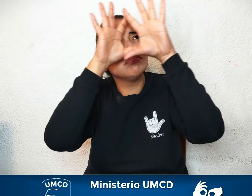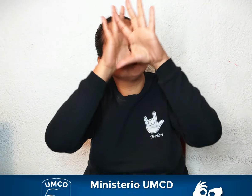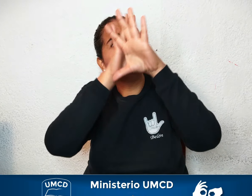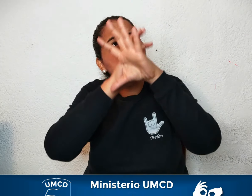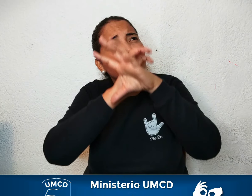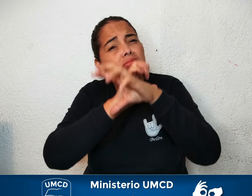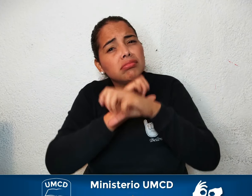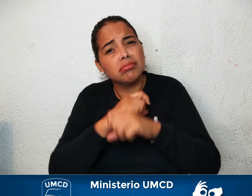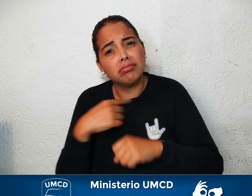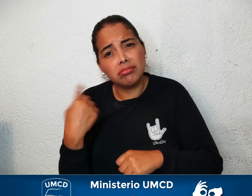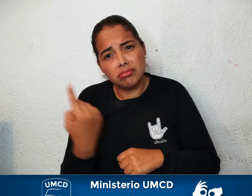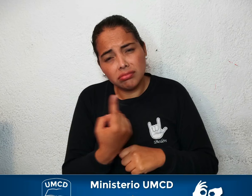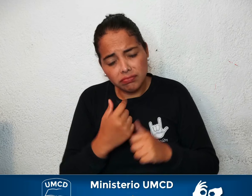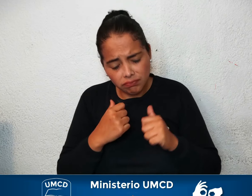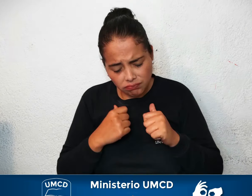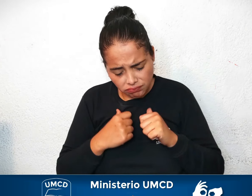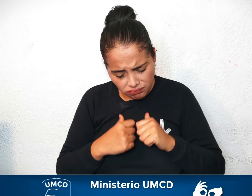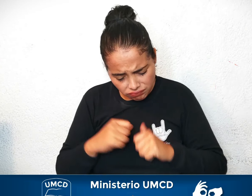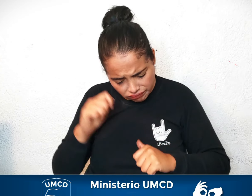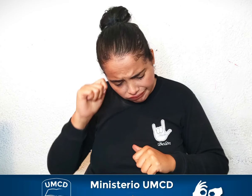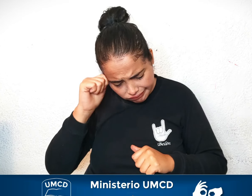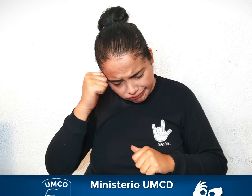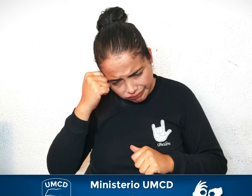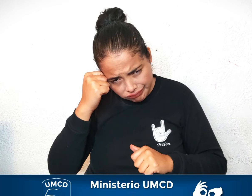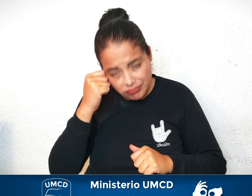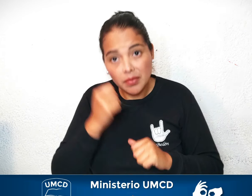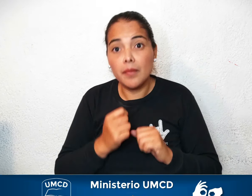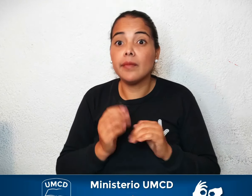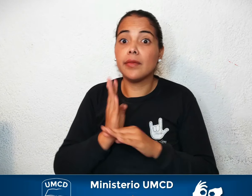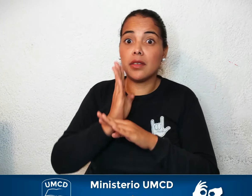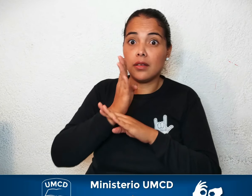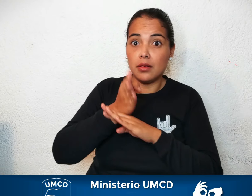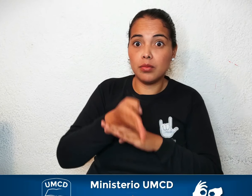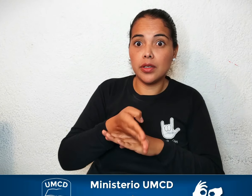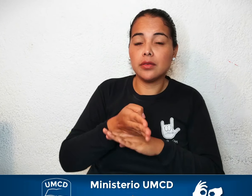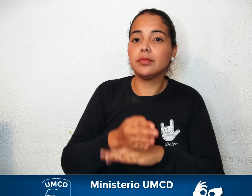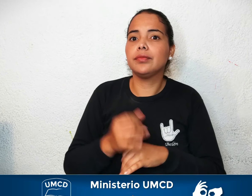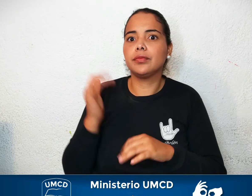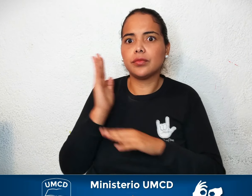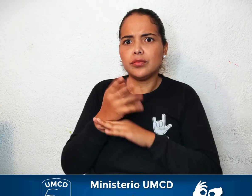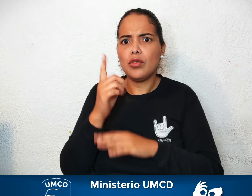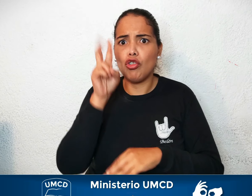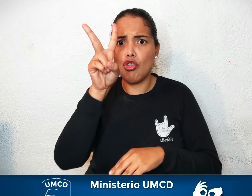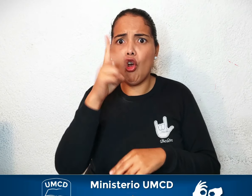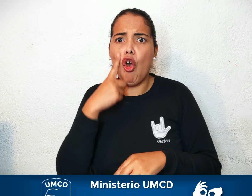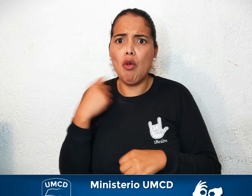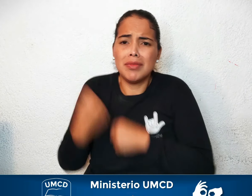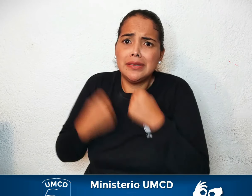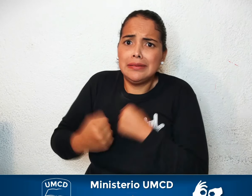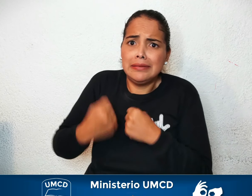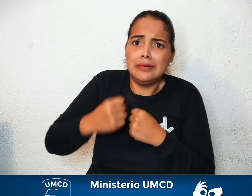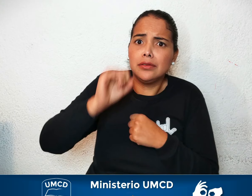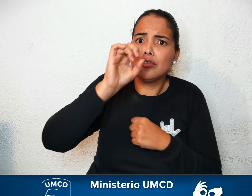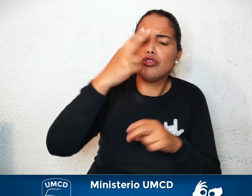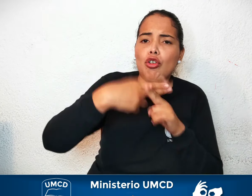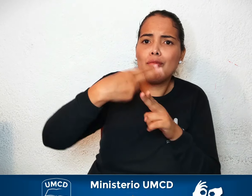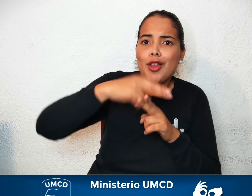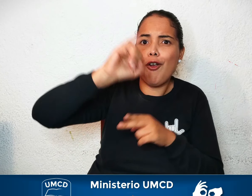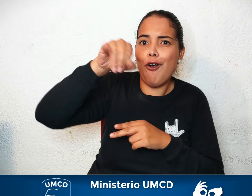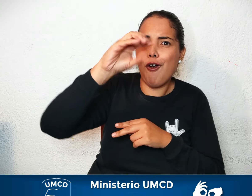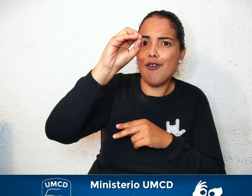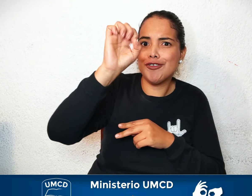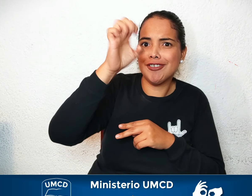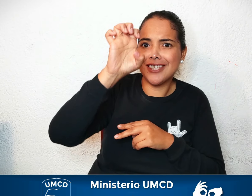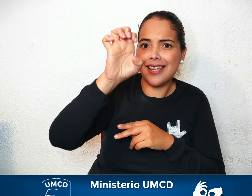la noche en el que ellos tenían que comer el Cordero de la Pascua. Y es por eso que apresuradamente José de